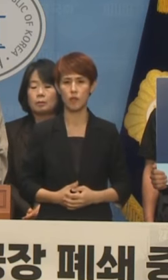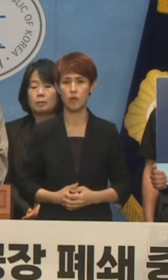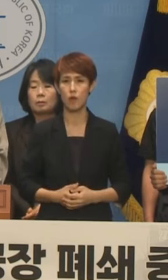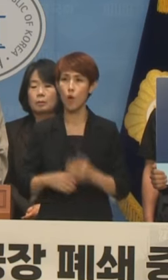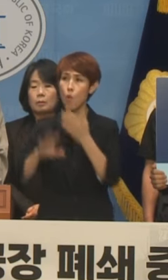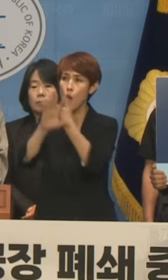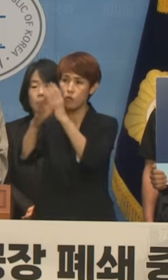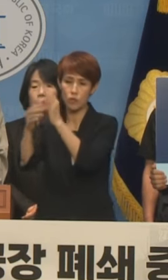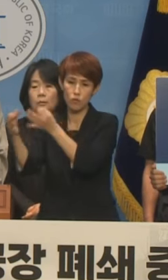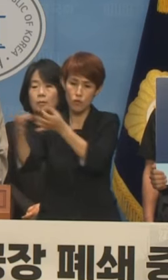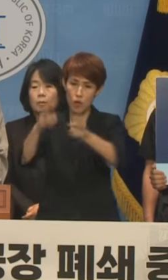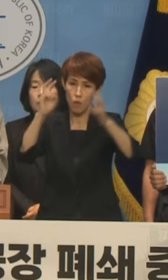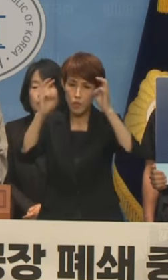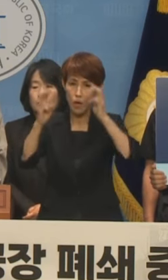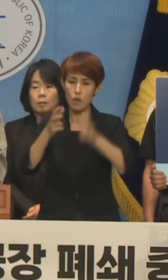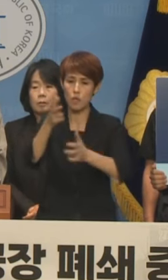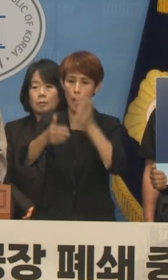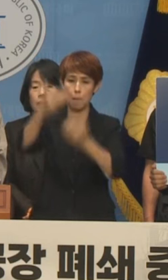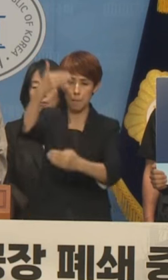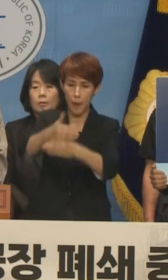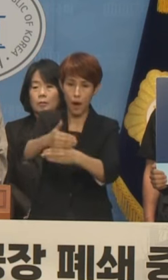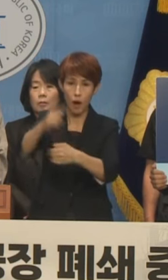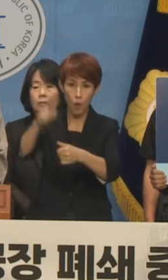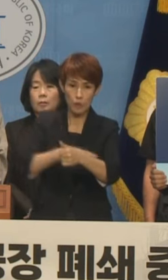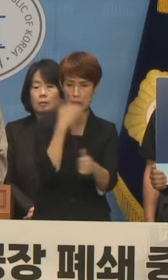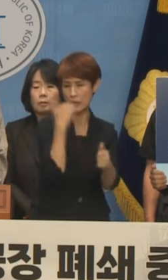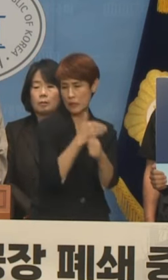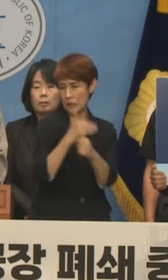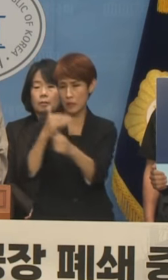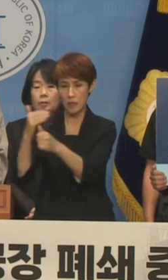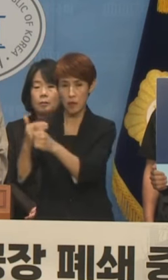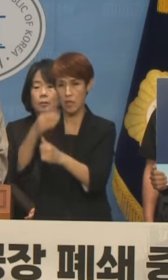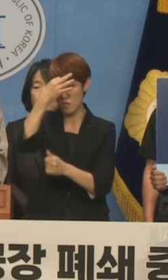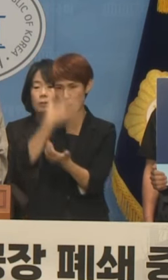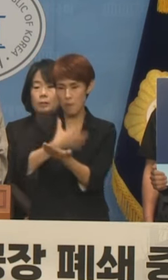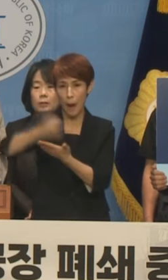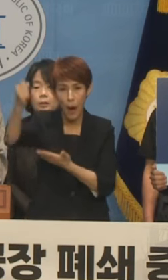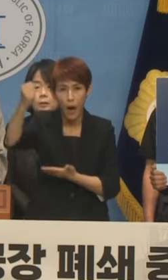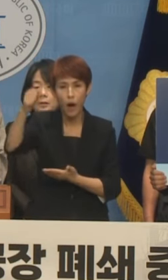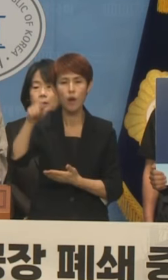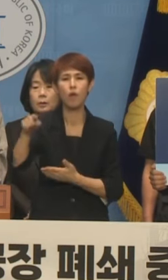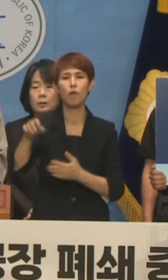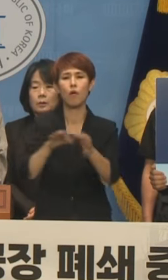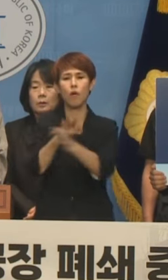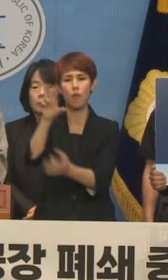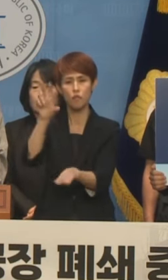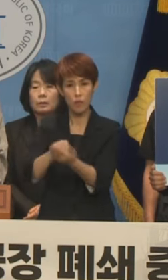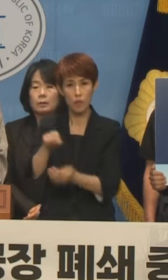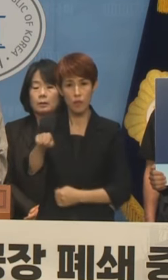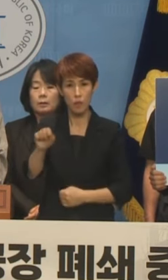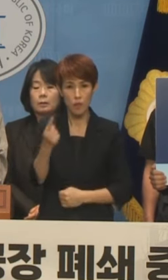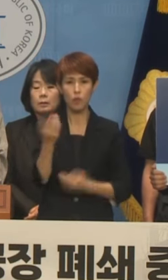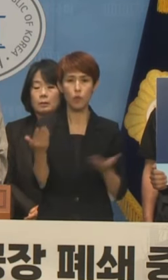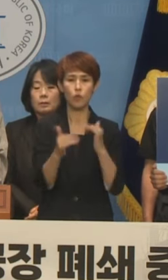외국인 투자기업의 사업 철수로 인한 대량 해고, 기술 탈취 등 무책임한 경영으로 인한 노동자의 생존권